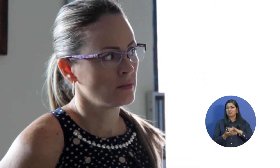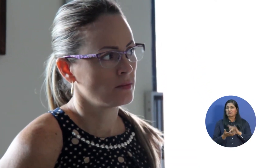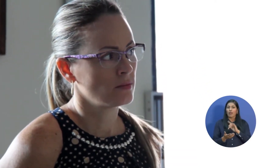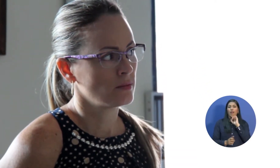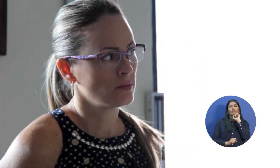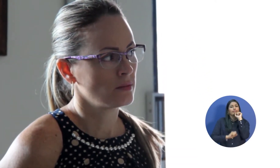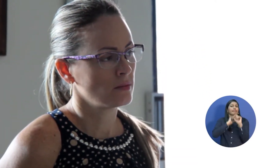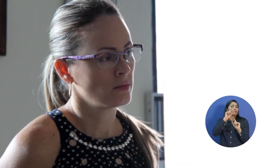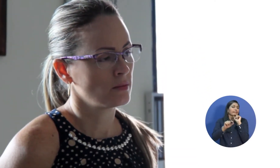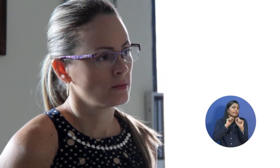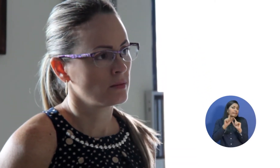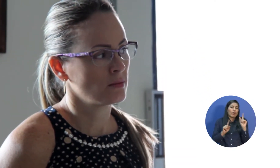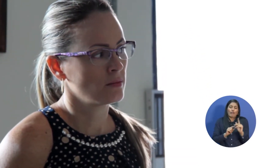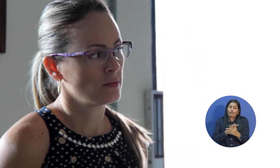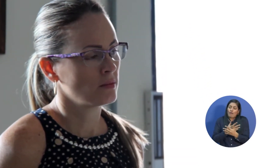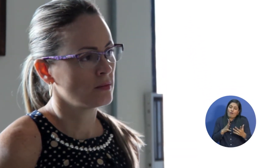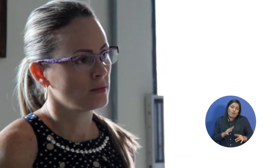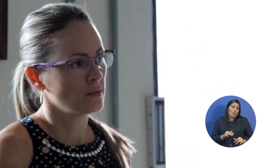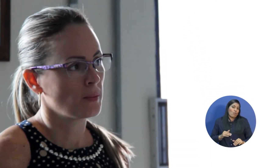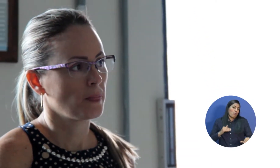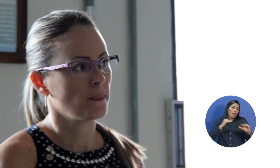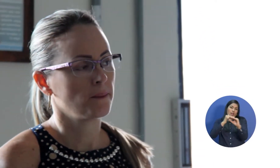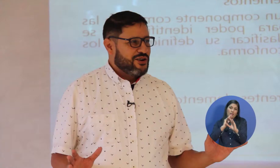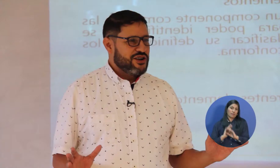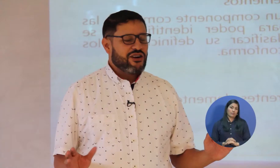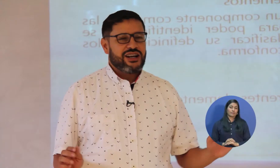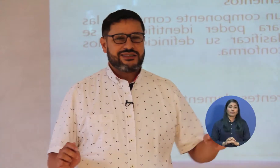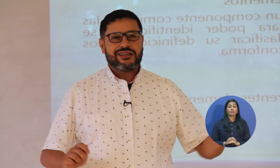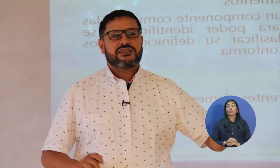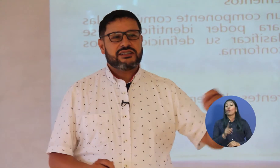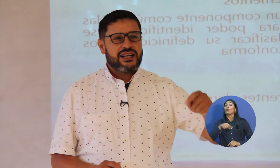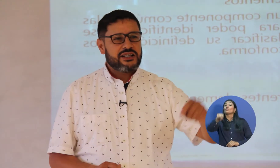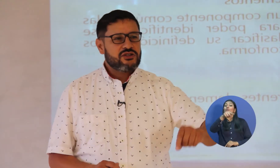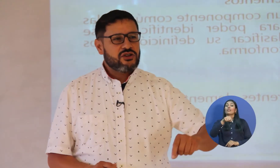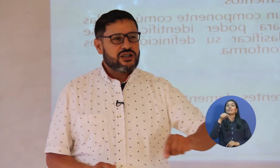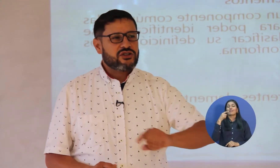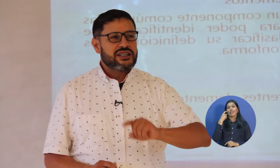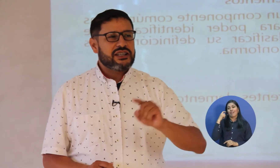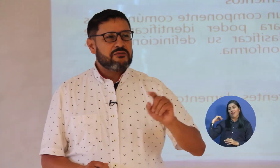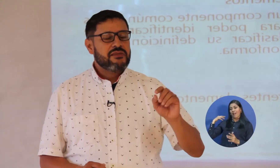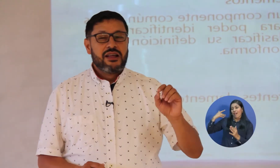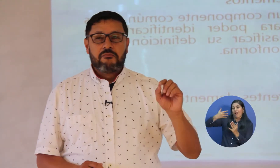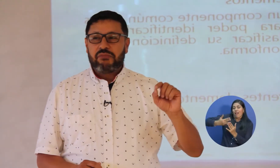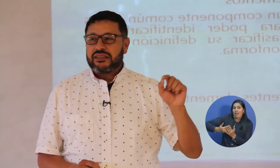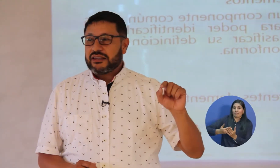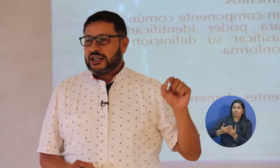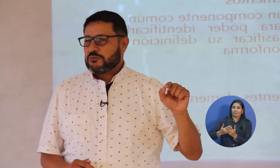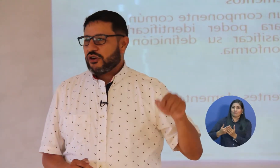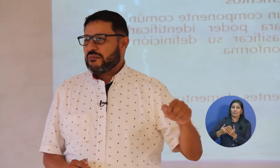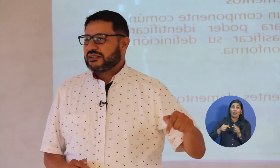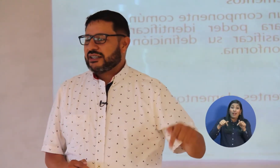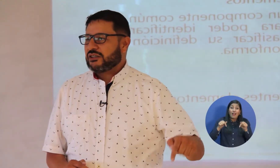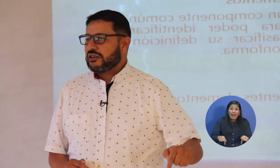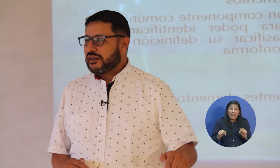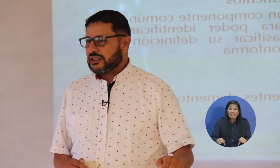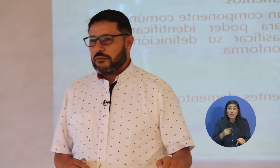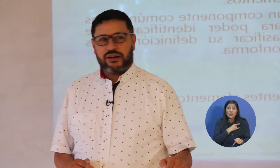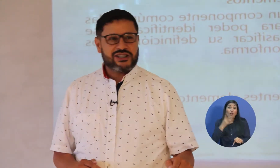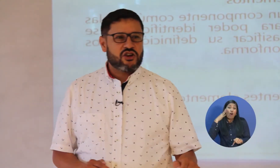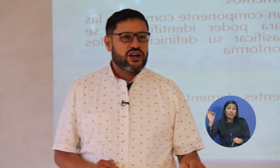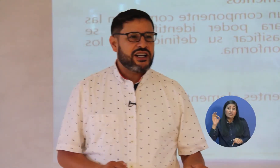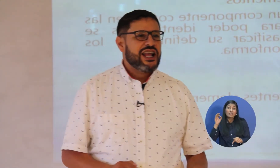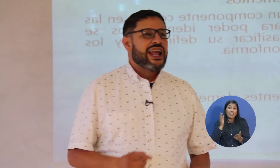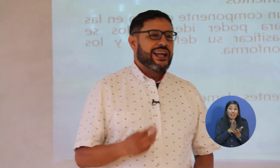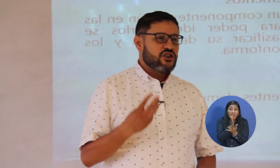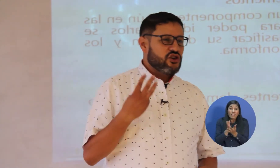participativos, preguntan, todo lo mismo. Lo único que les digo es que están haciendo historia. Ustedes tienen 23 programas en esta universidad